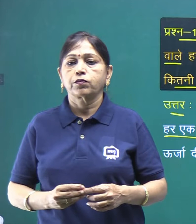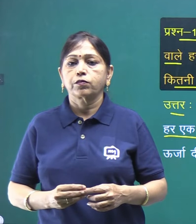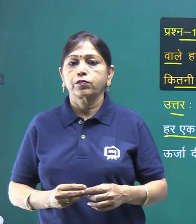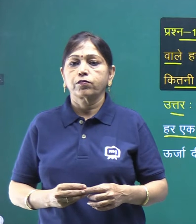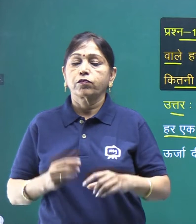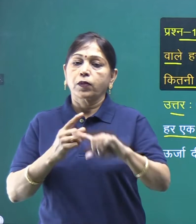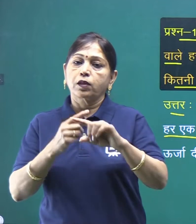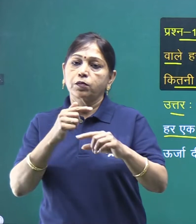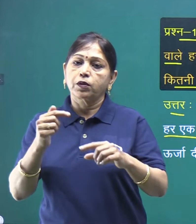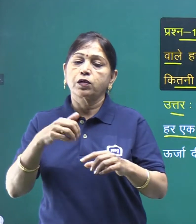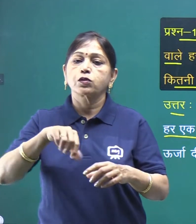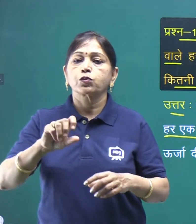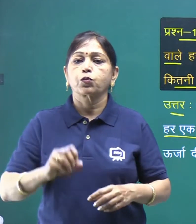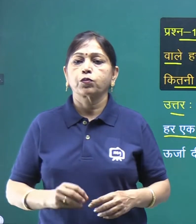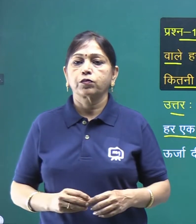आवेश को